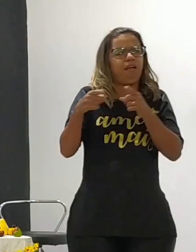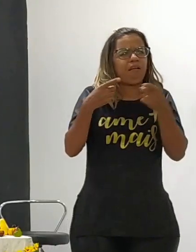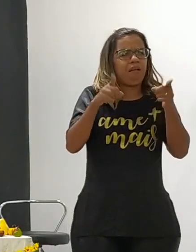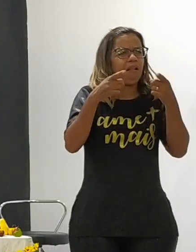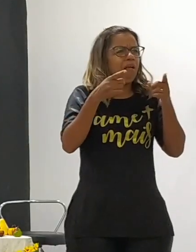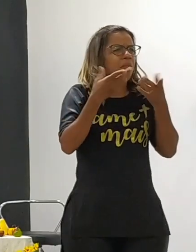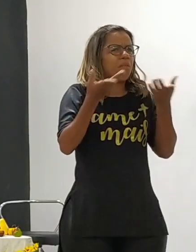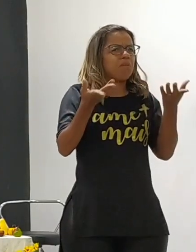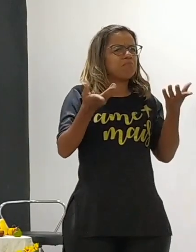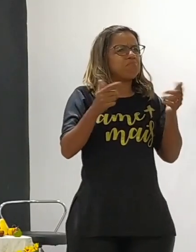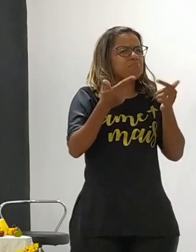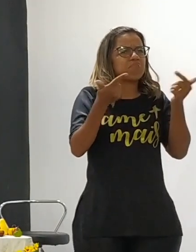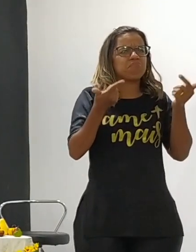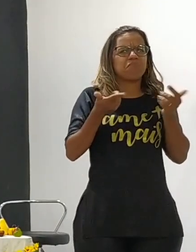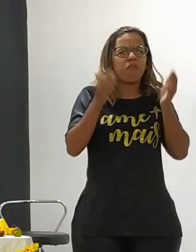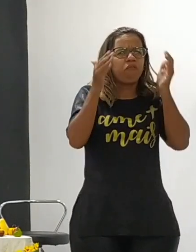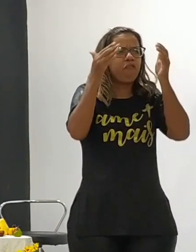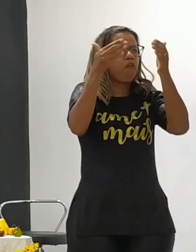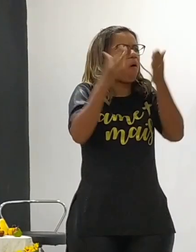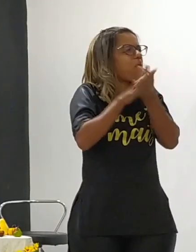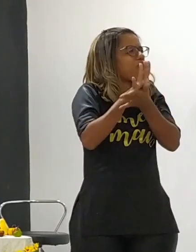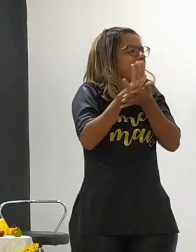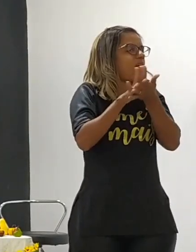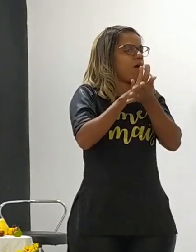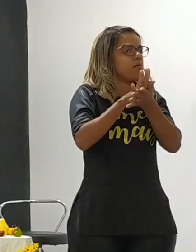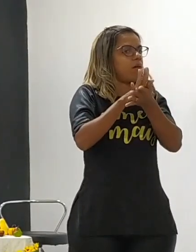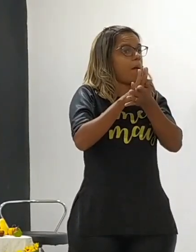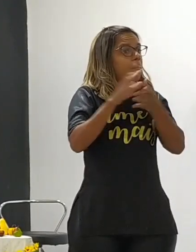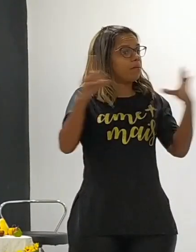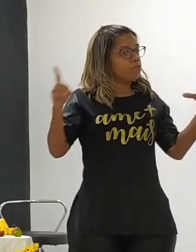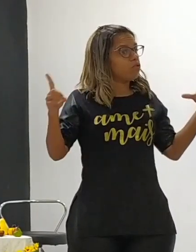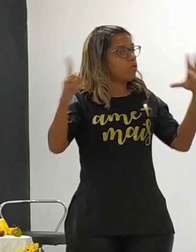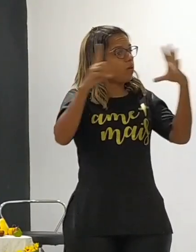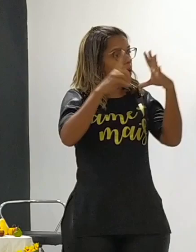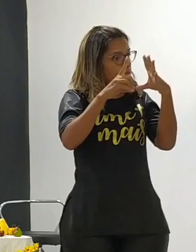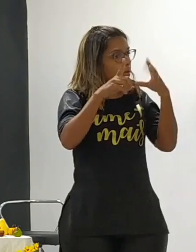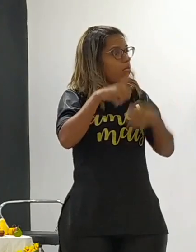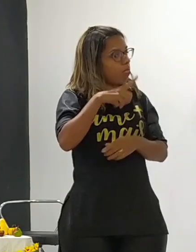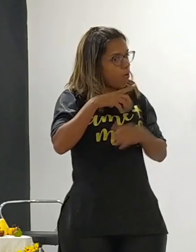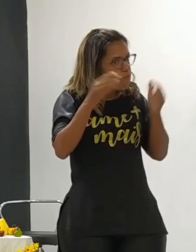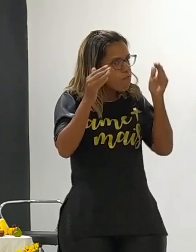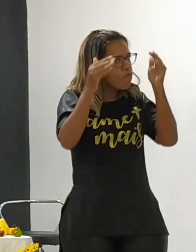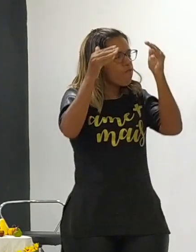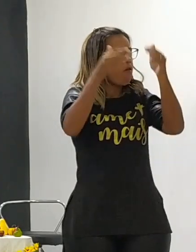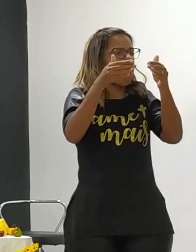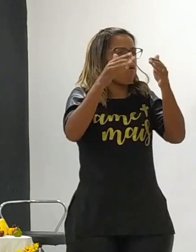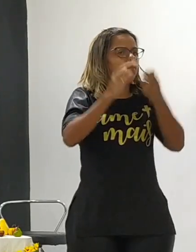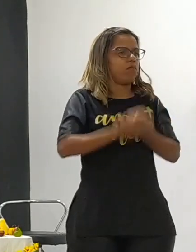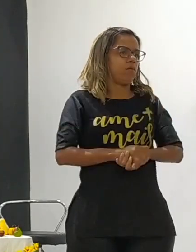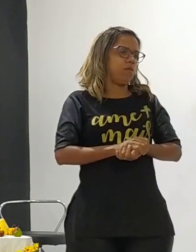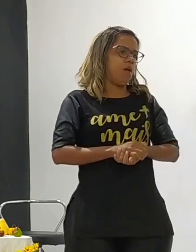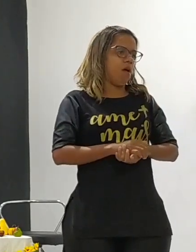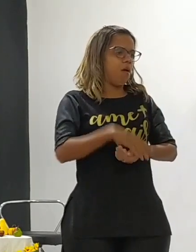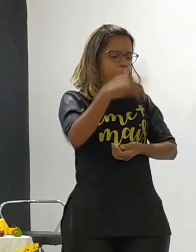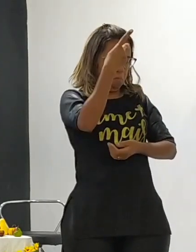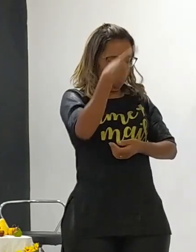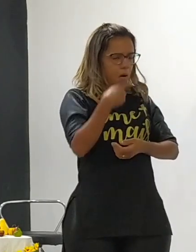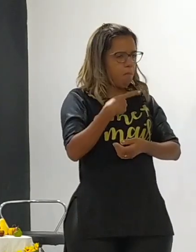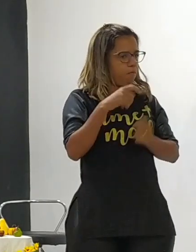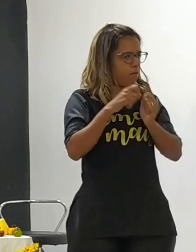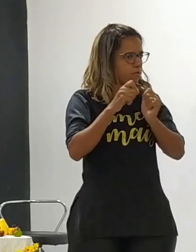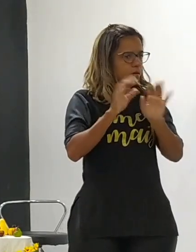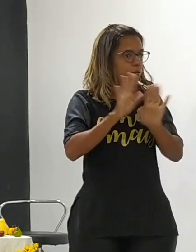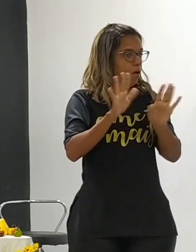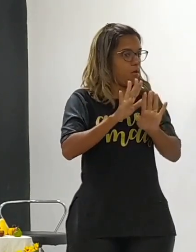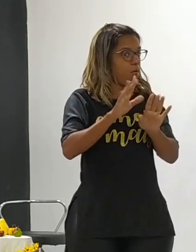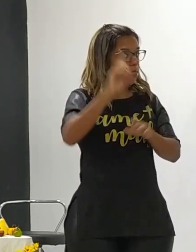igreja, Ministério Crescendo em Família, tem uma visão. Coloque isso em prática na sua vida. Não fica fazendo do seu jeito, não. Faz do jeito que Deus